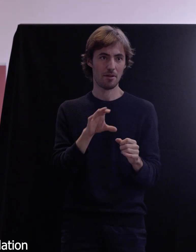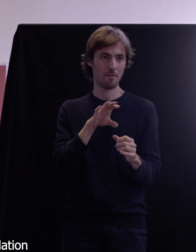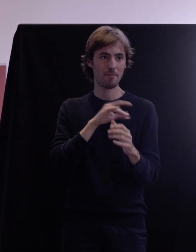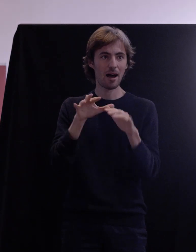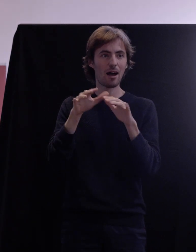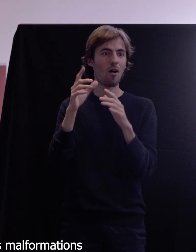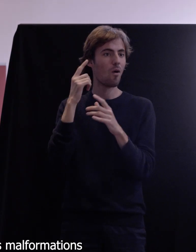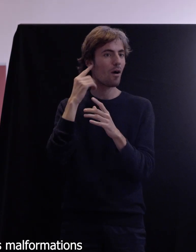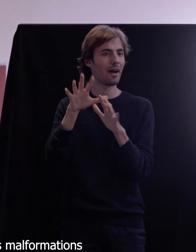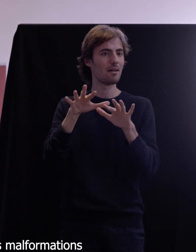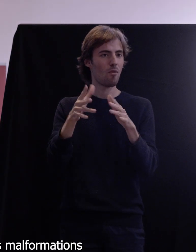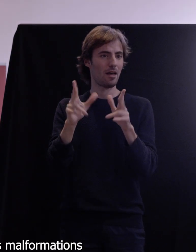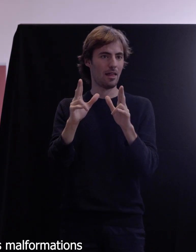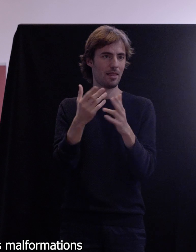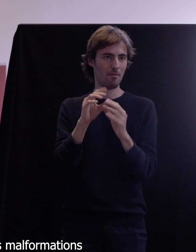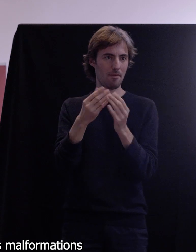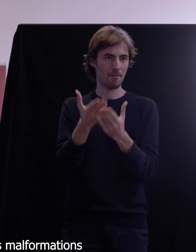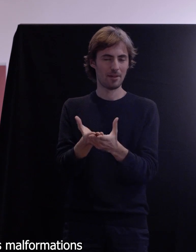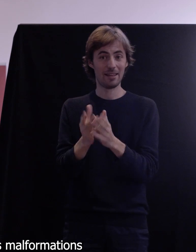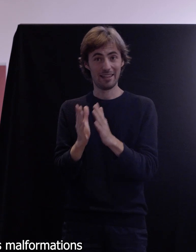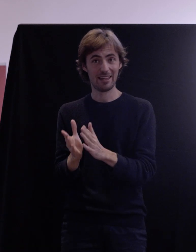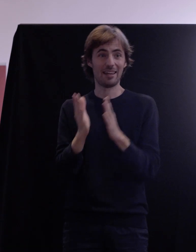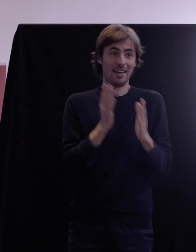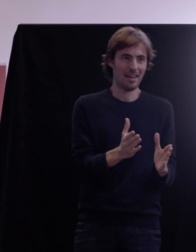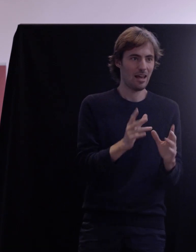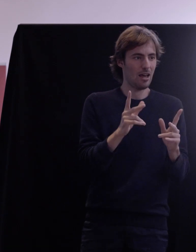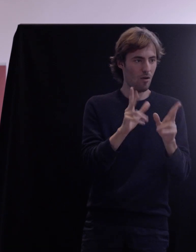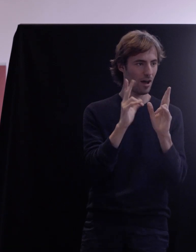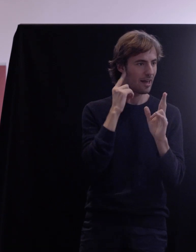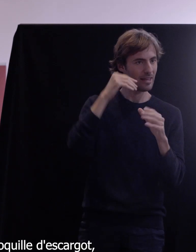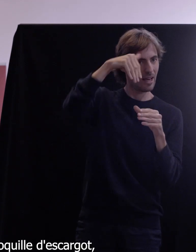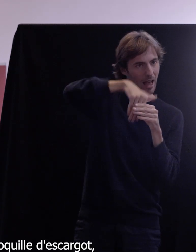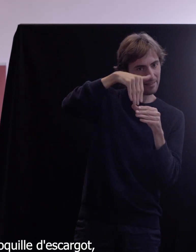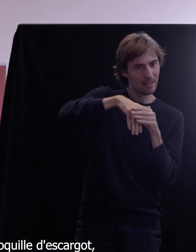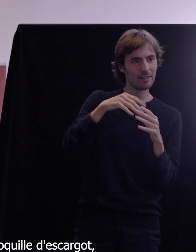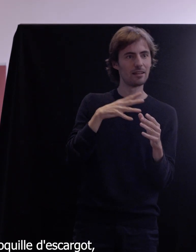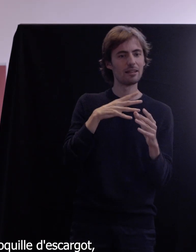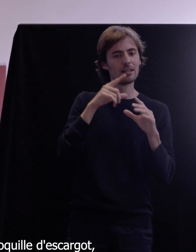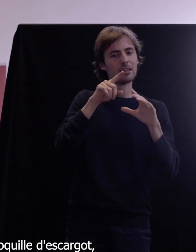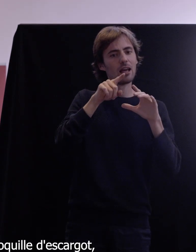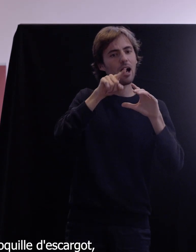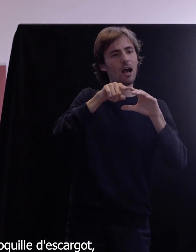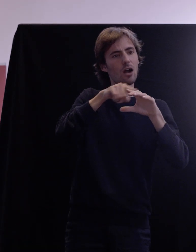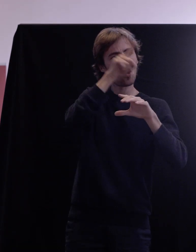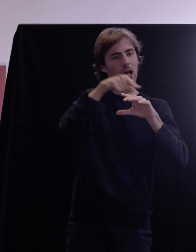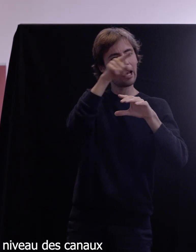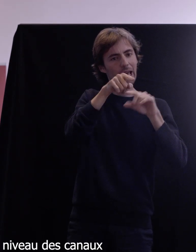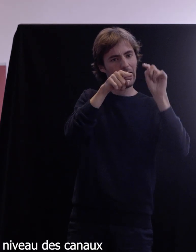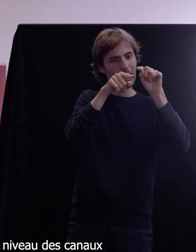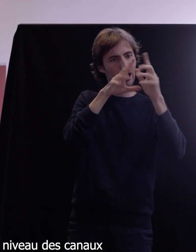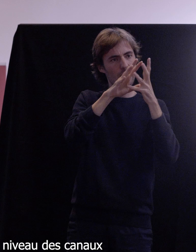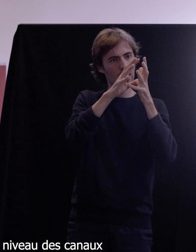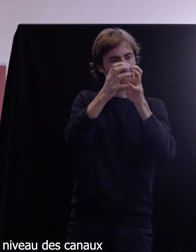l'oreille moyenne. Et ils ont aussi des malformations au niveau de l'oreille interne, avec des malformations au niveau de cette coquille d'escargot de la cochlée,